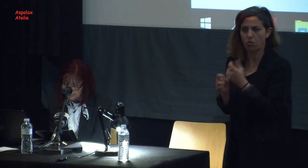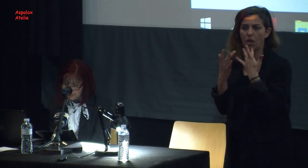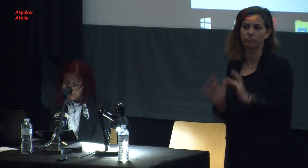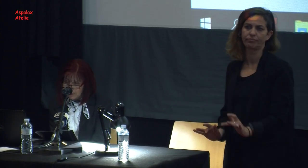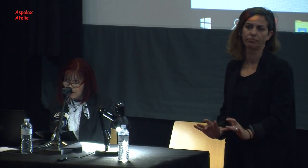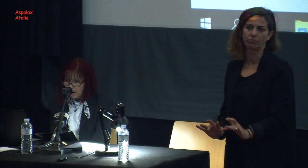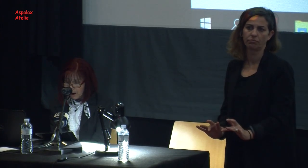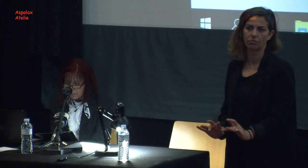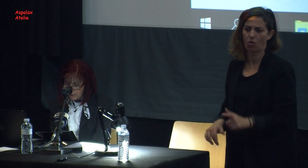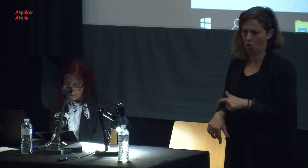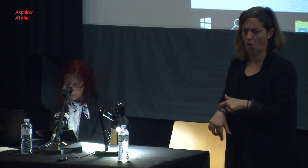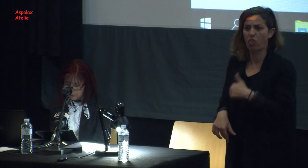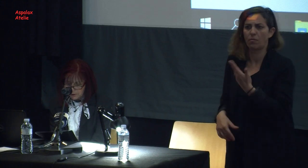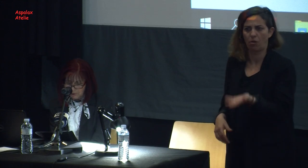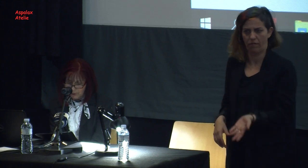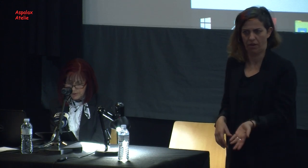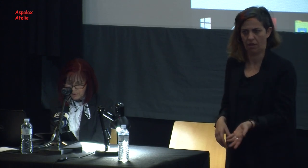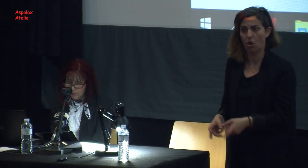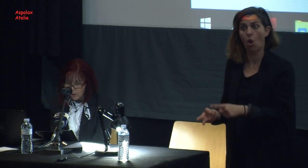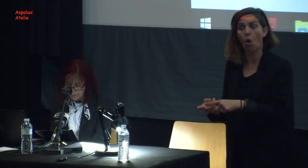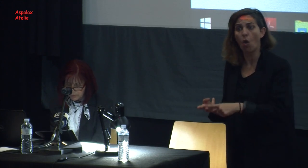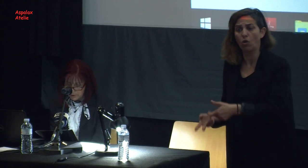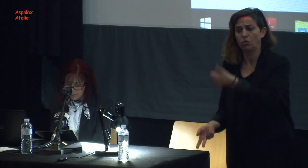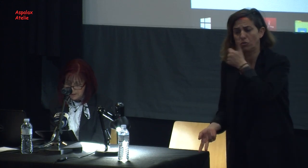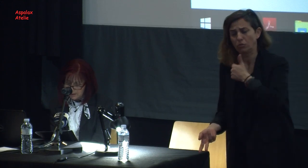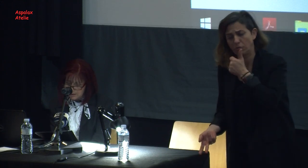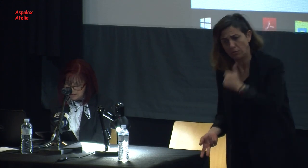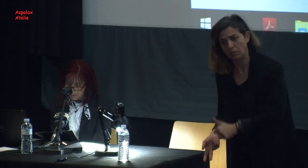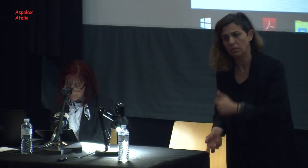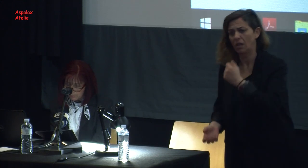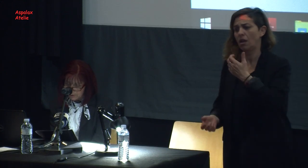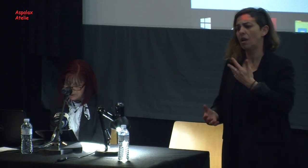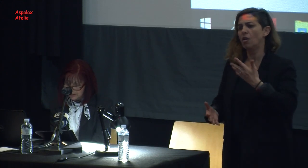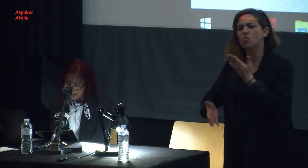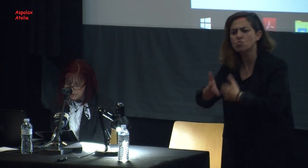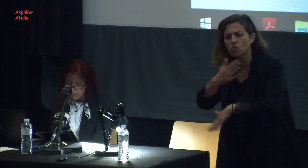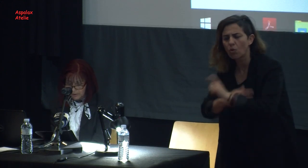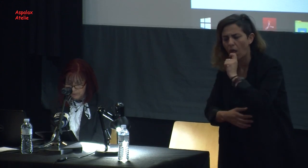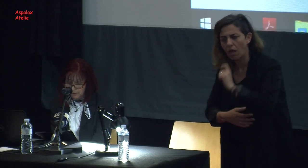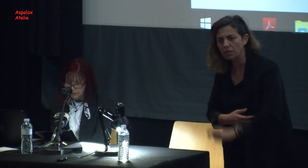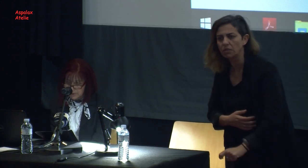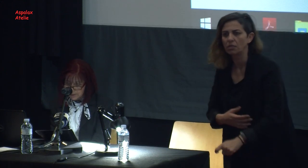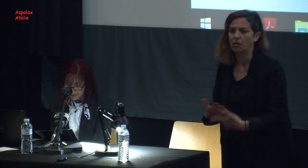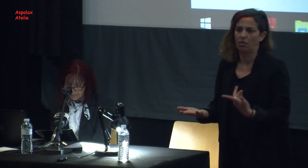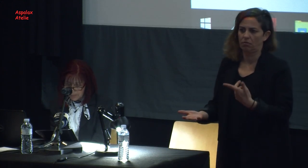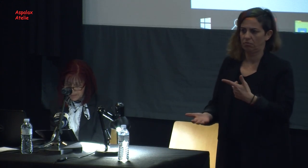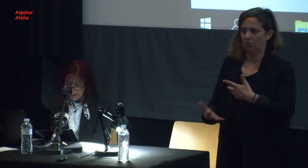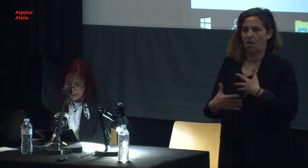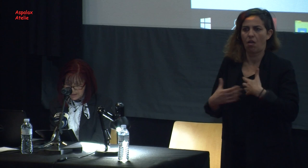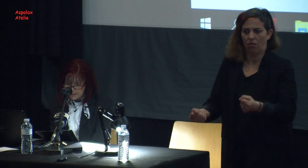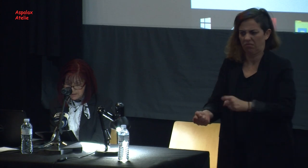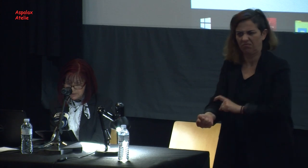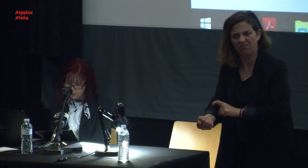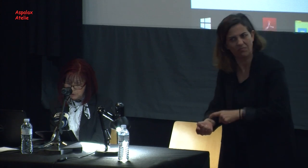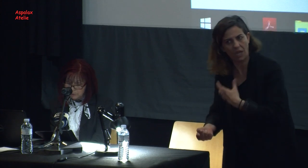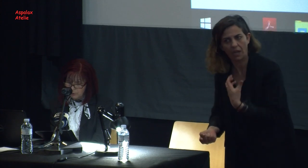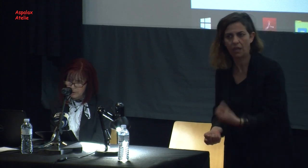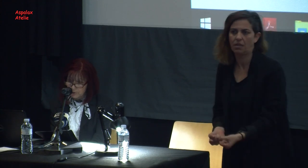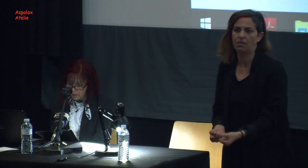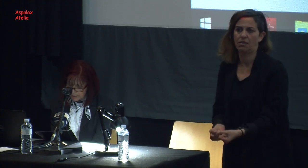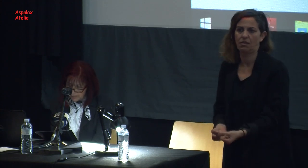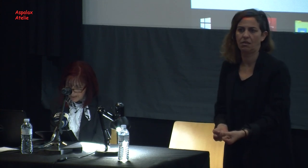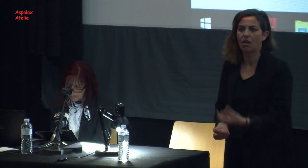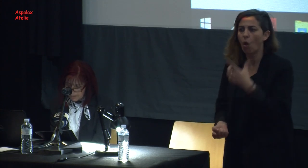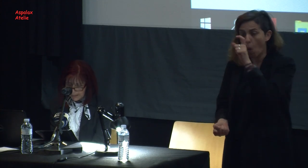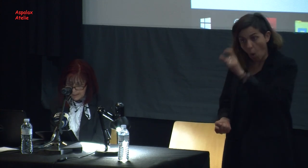του. Απόγνωση, χρόνια κόπωση, εκρήξεις θυμού, συχνά συνοδεύει το φροντιστή. Αισθάνεται τη ζωή του